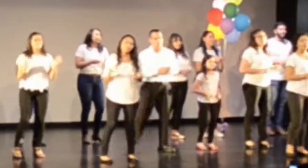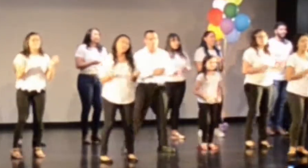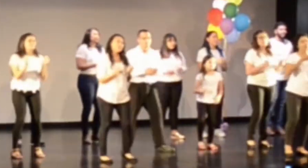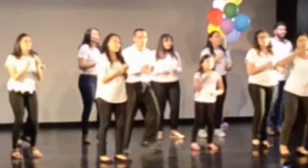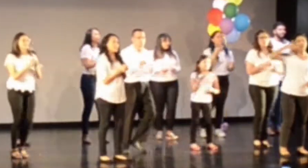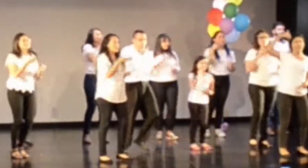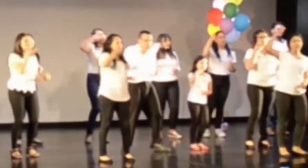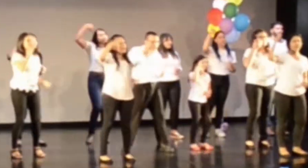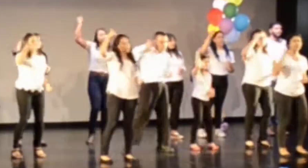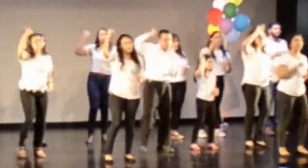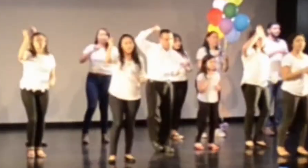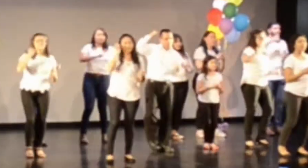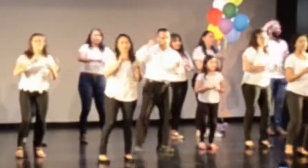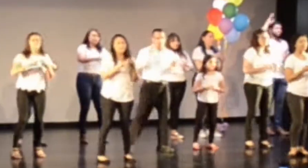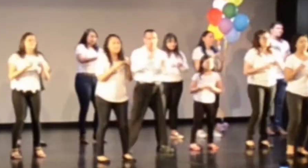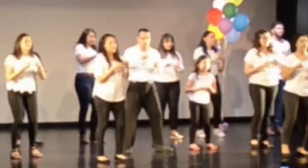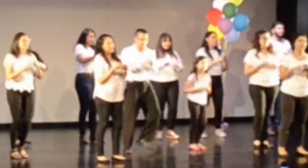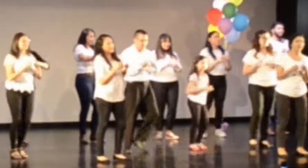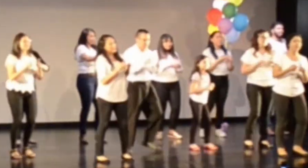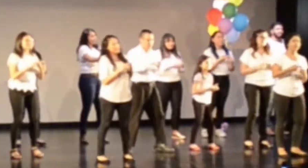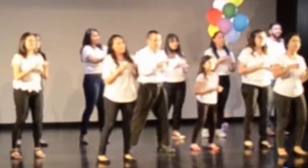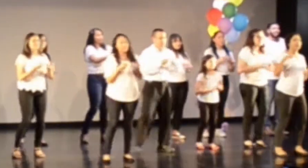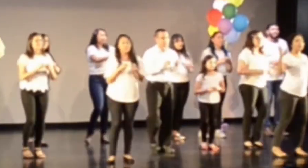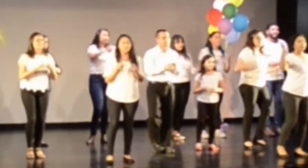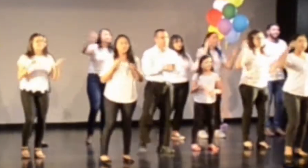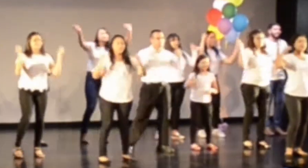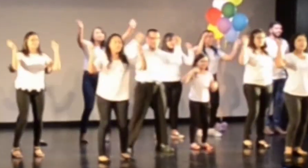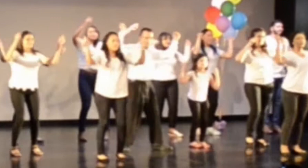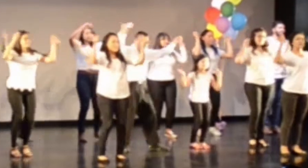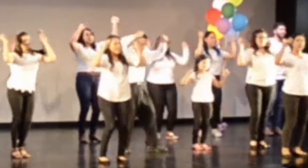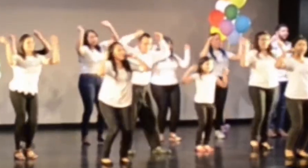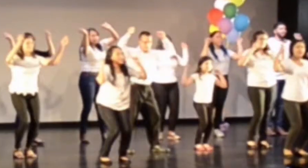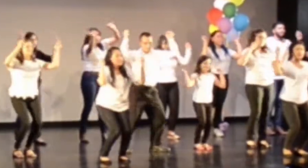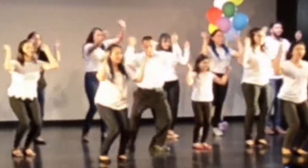y con la mejor amistad lo vas a hacer.